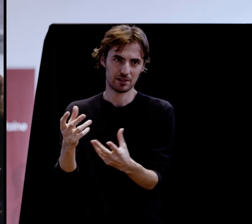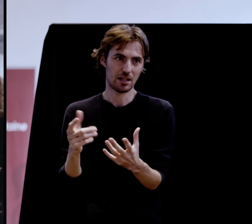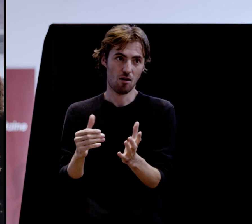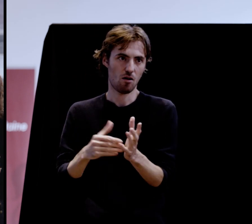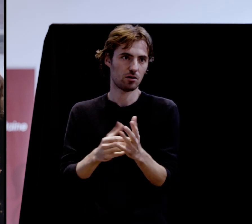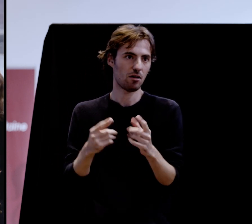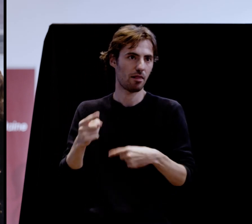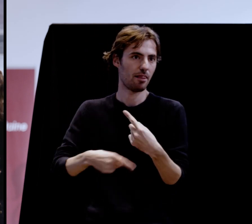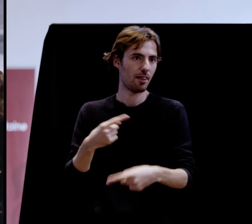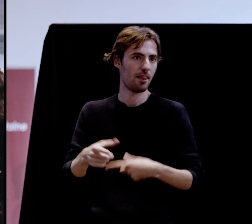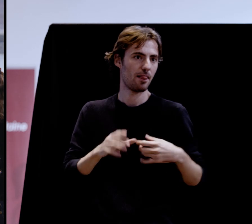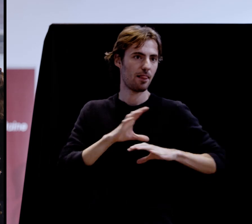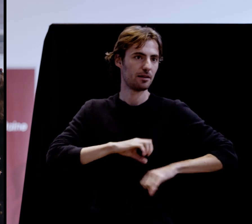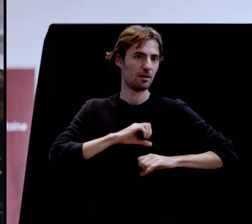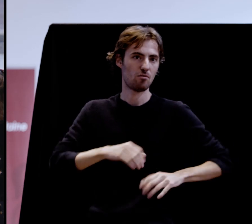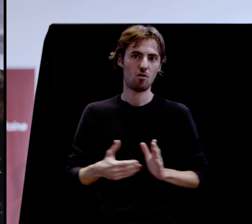en cours d'évaluation lui aussi.